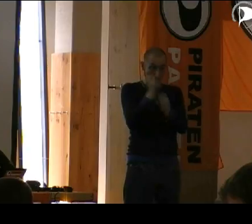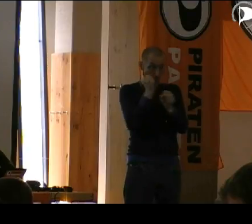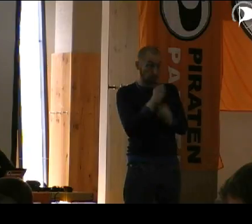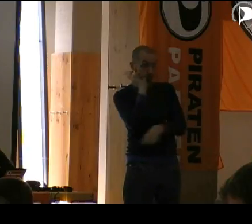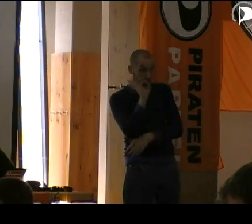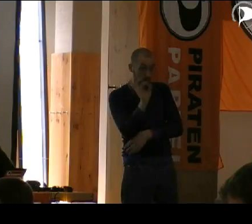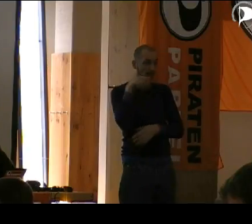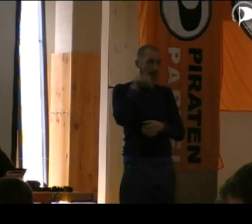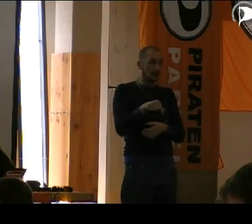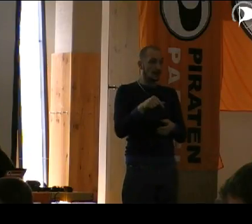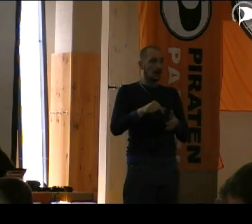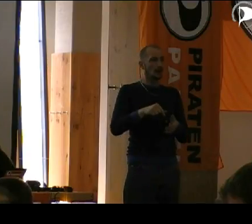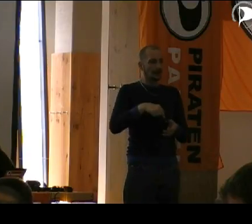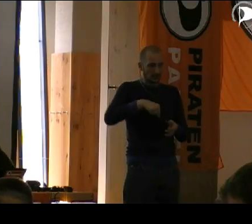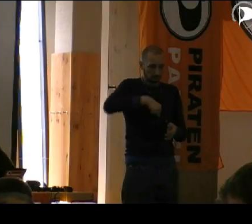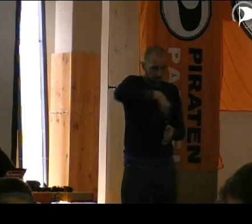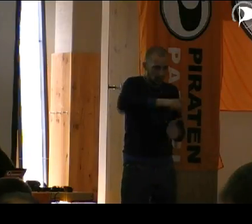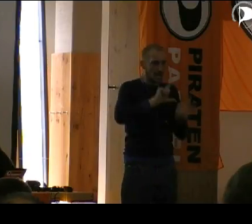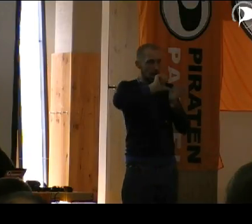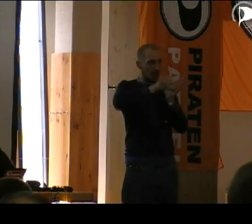zunächst den nächsten halten